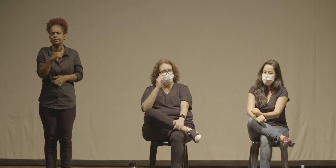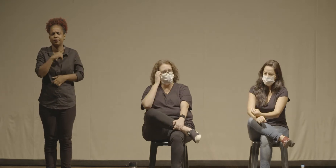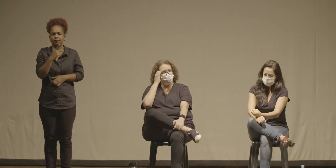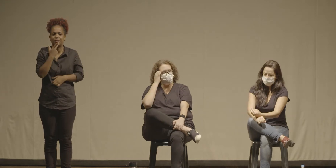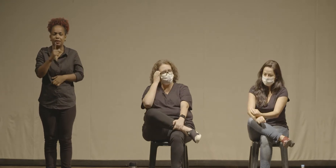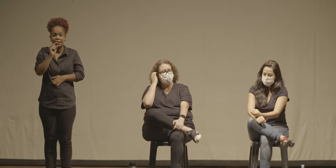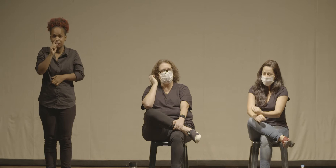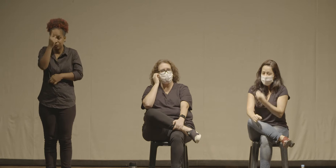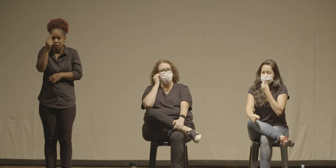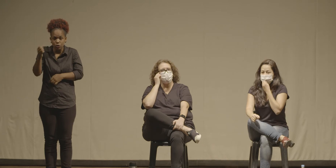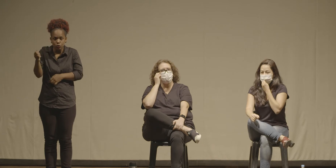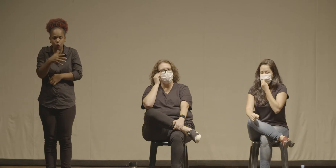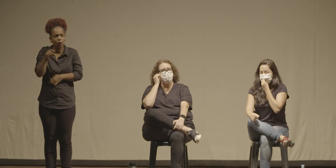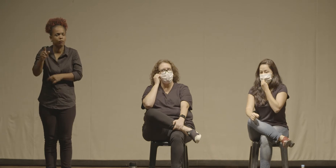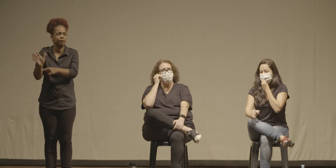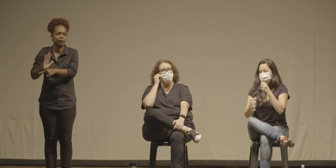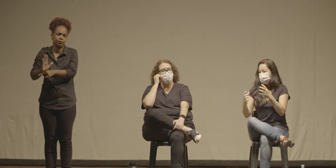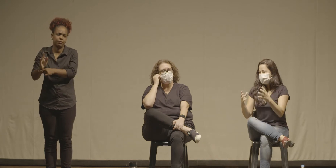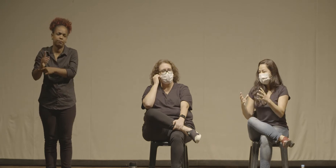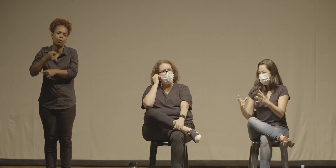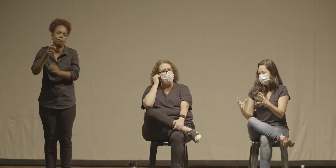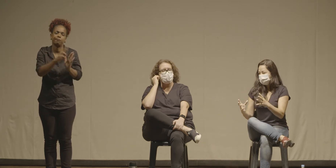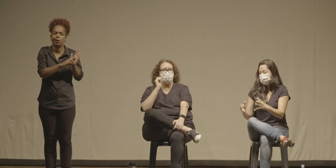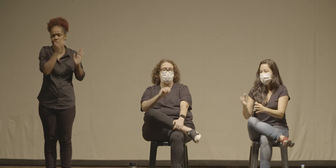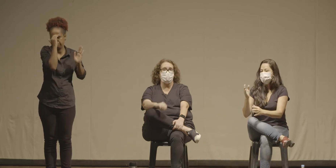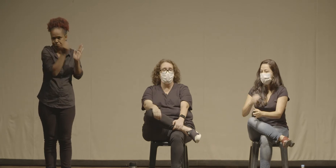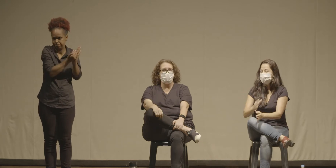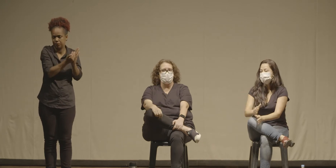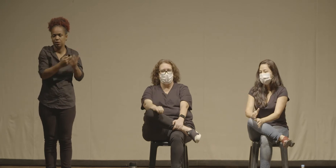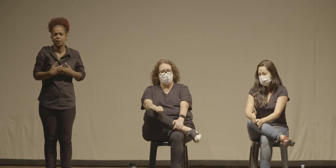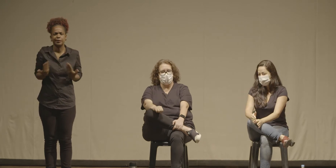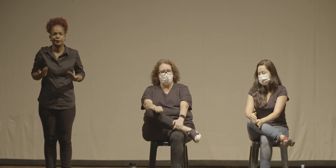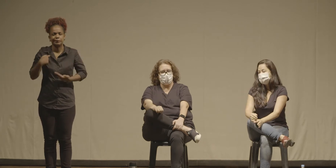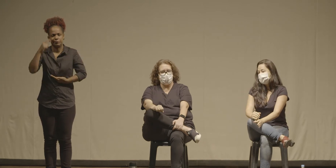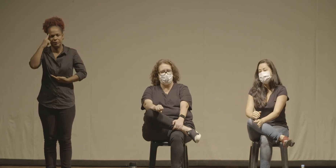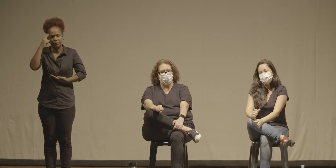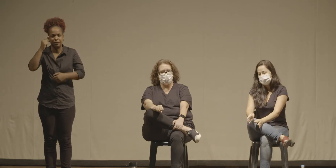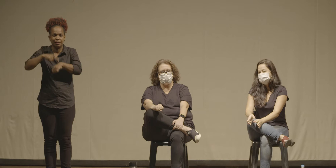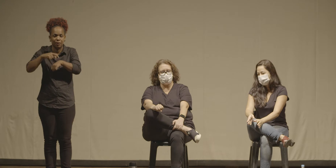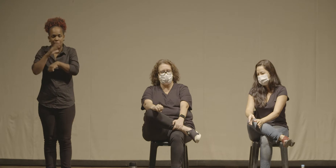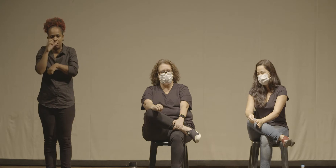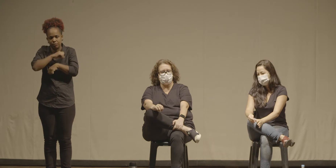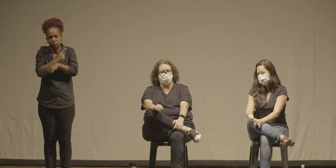seja inédito. Então nós tivemos que escolher, bom, ou a gente corre contra o tempo e trabalha 16 horas por dia, ou